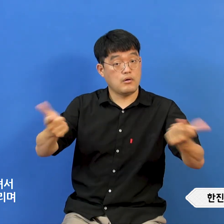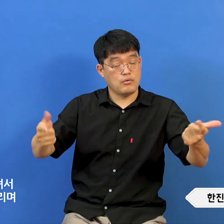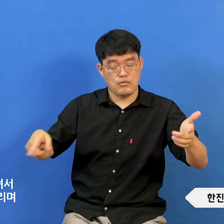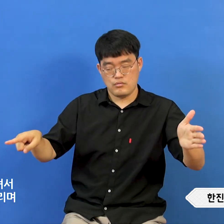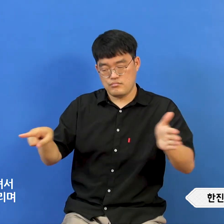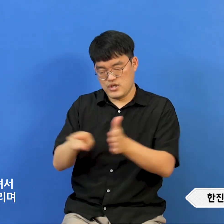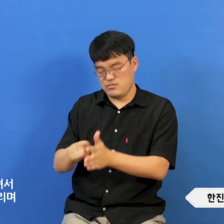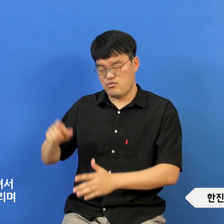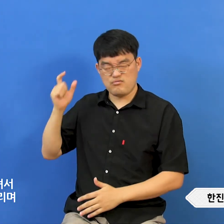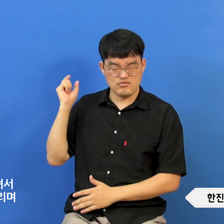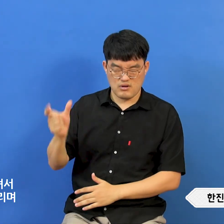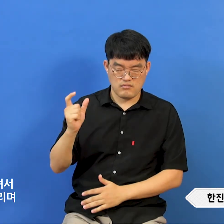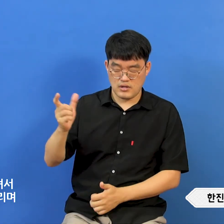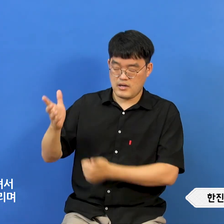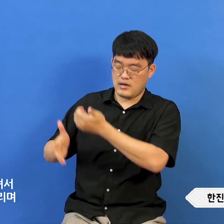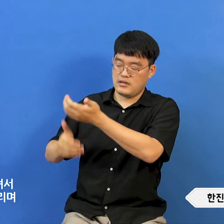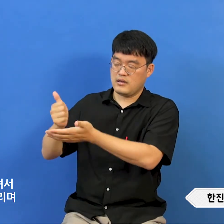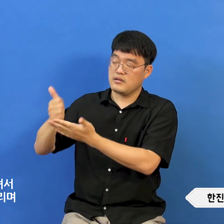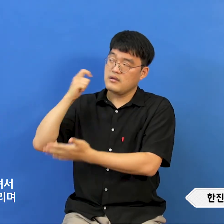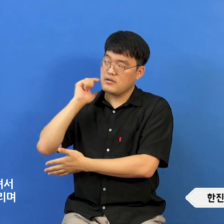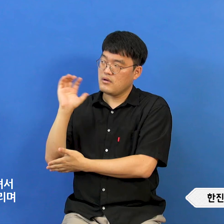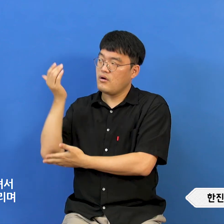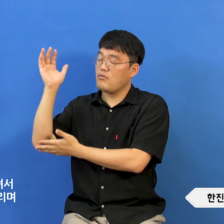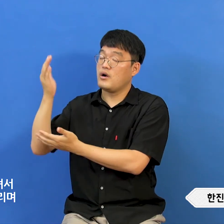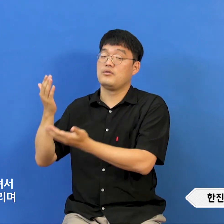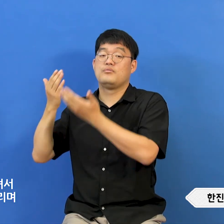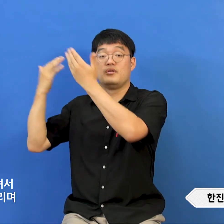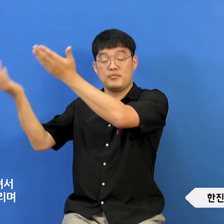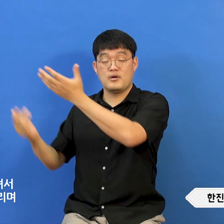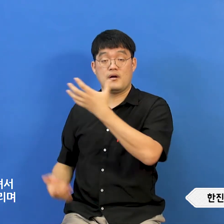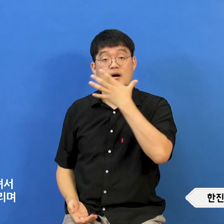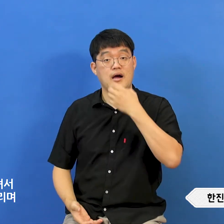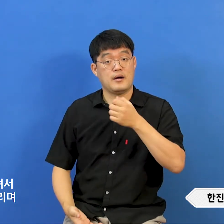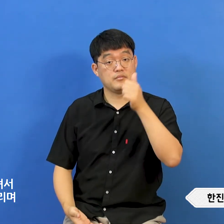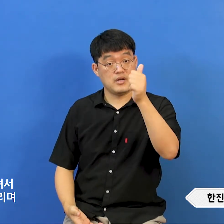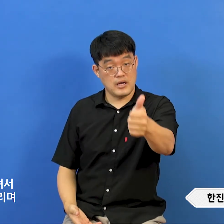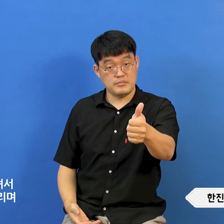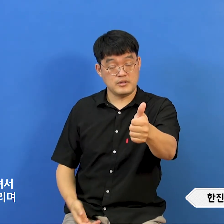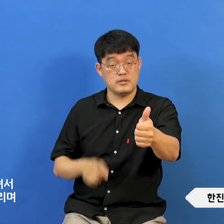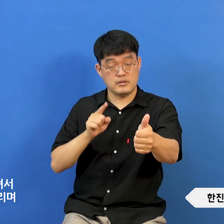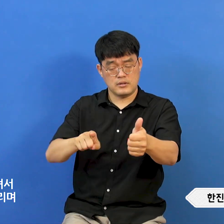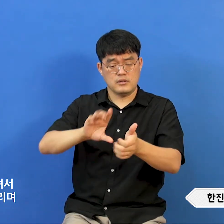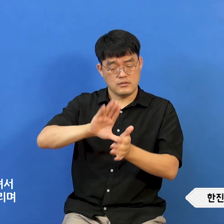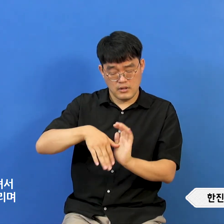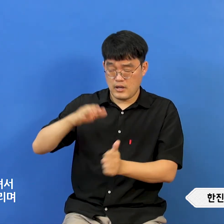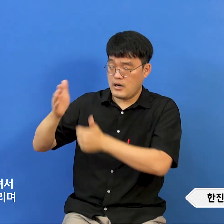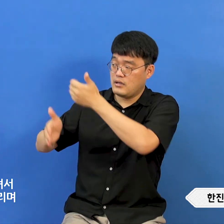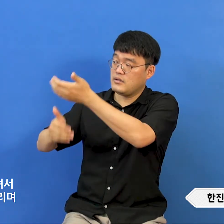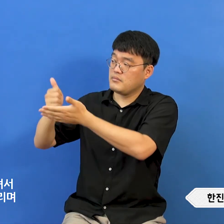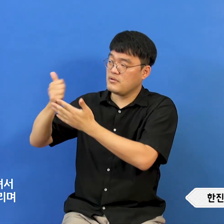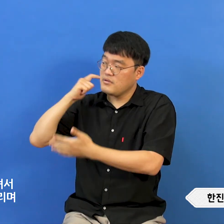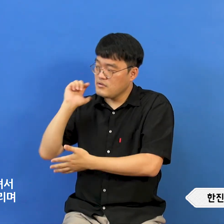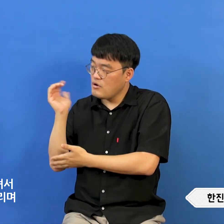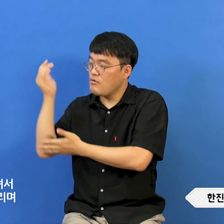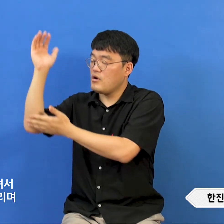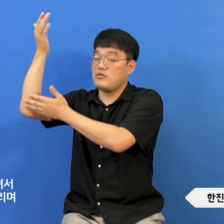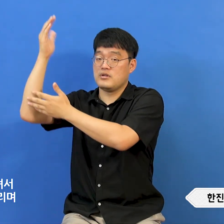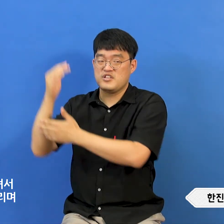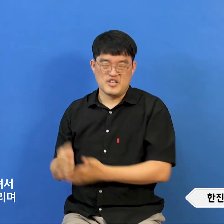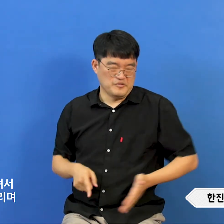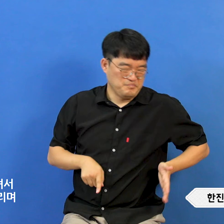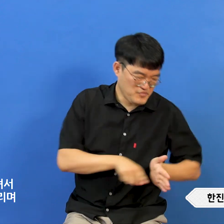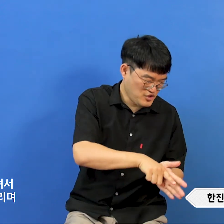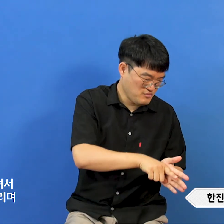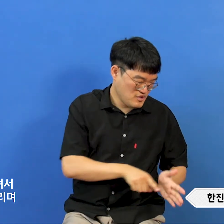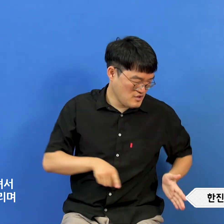견고하여져서 하나님께 영광을 돌리며, 아브라함은 그 순간에 하나님께 영광을 돌린 것입니다. 믿습니다